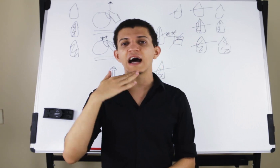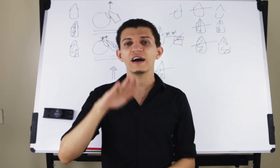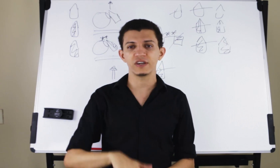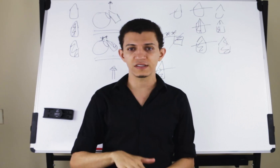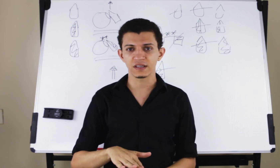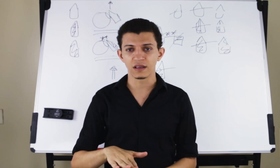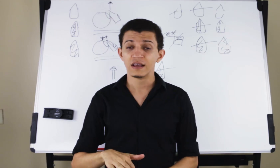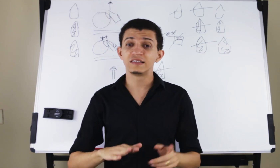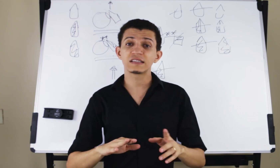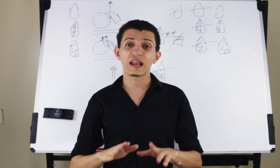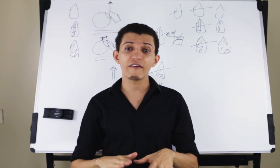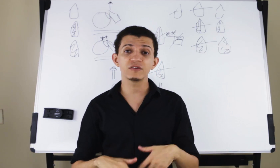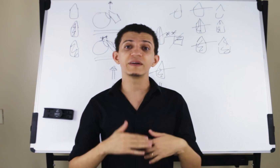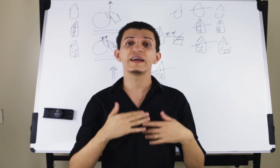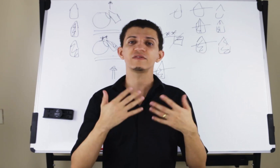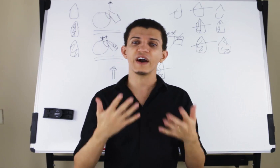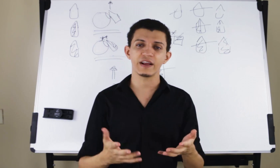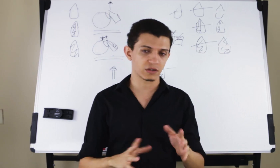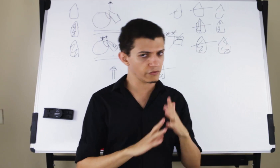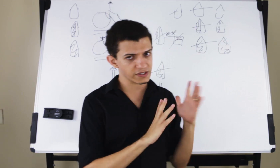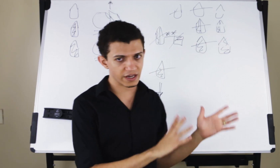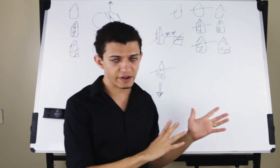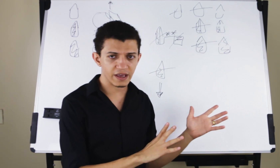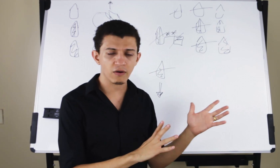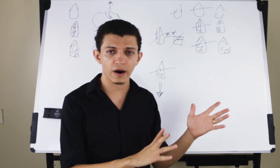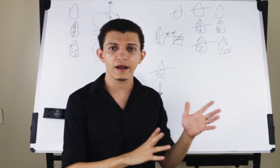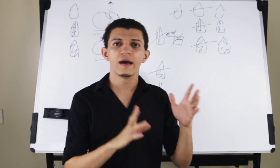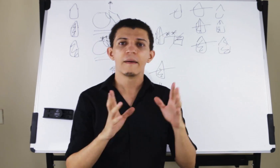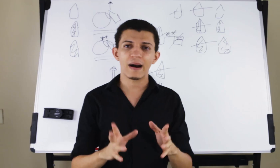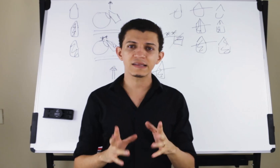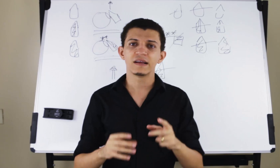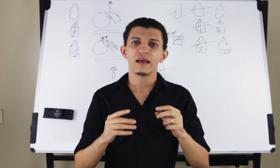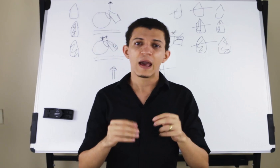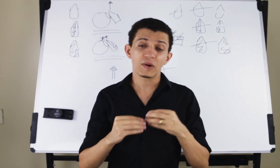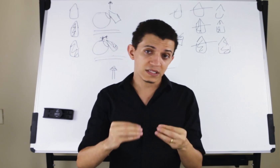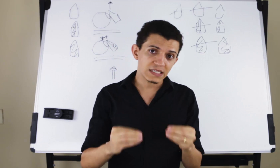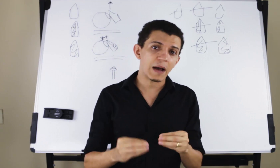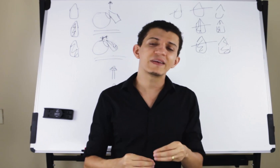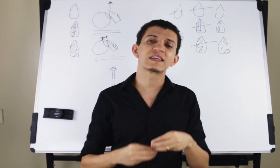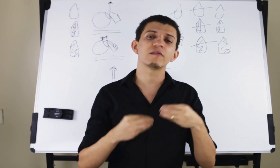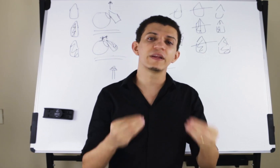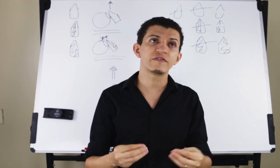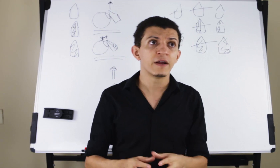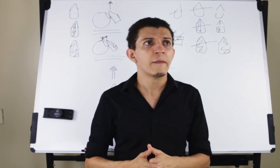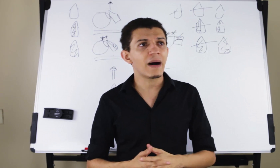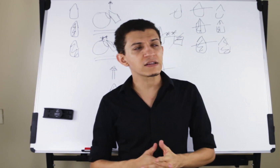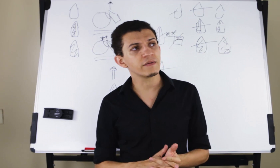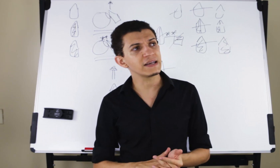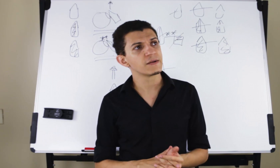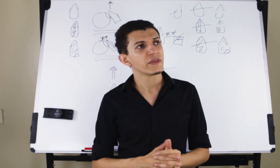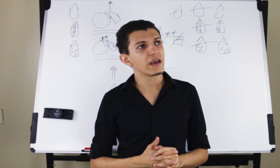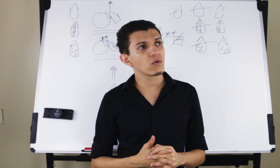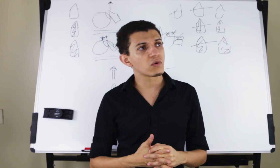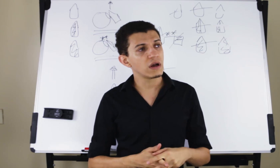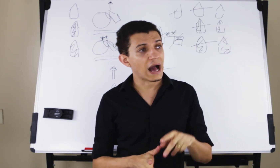tarde é assim, se escreve de maneira diferente. Eu não vou escrever aqui agora, mas pode ser que você sabe que escreve de maneira diferente. Madison, mas a